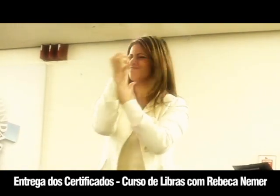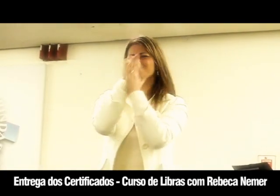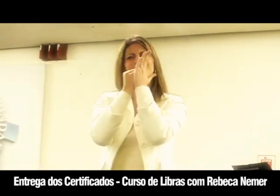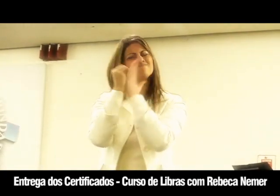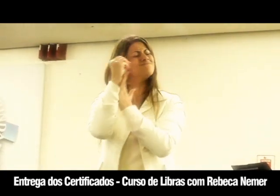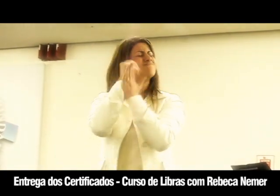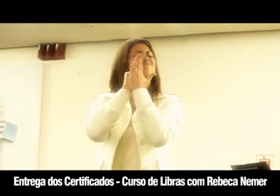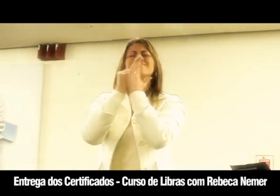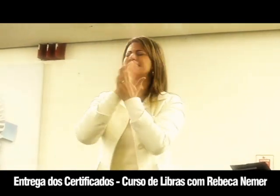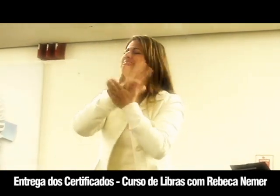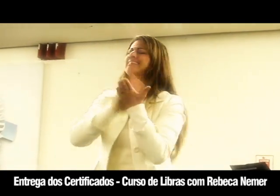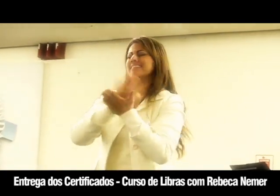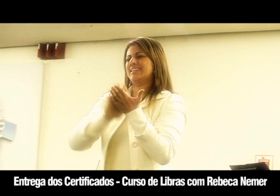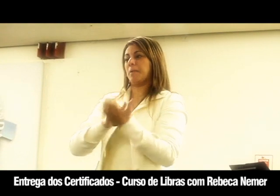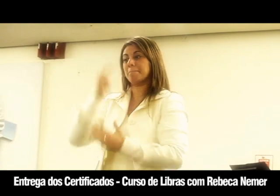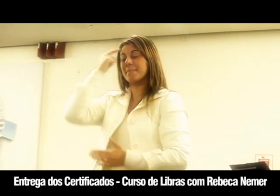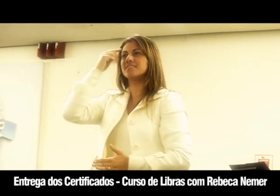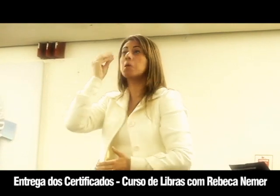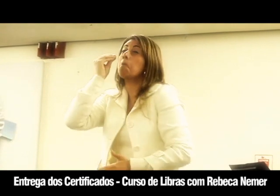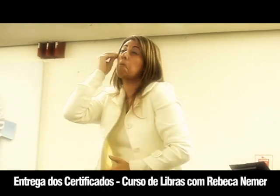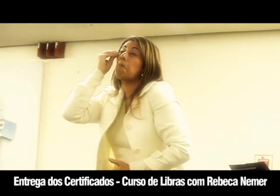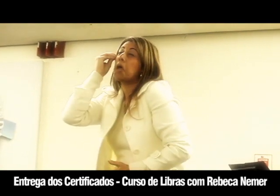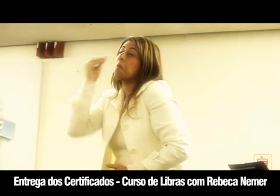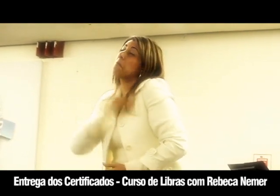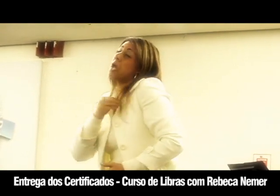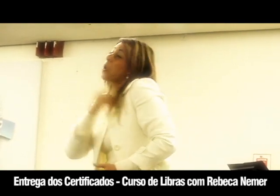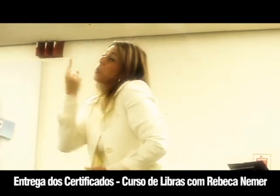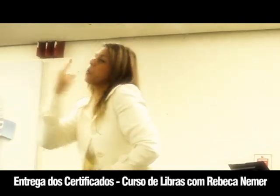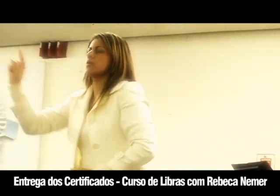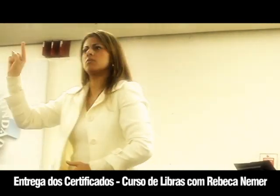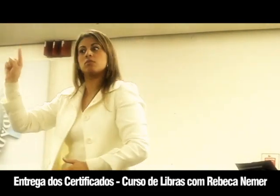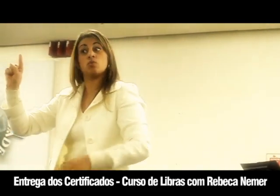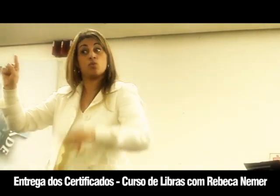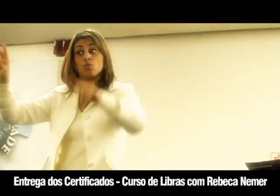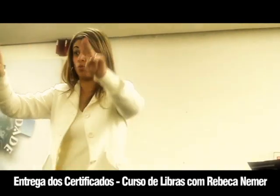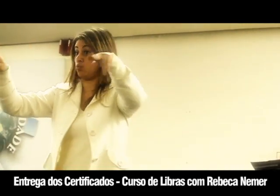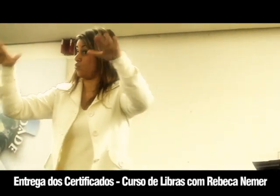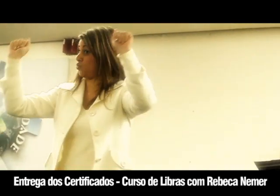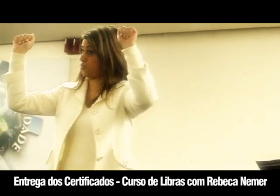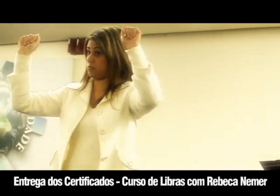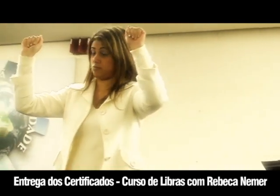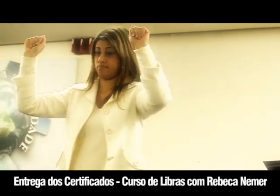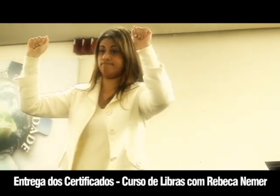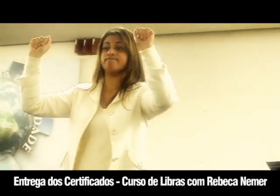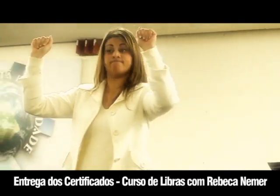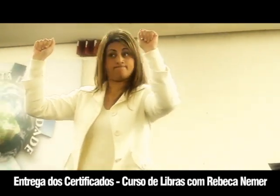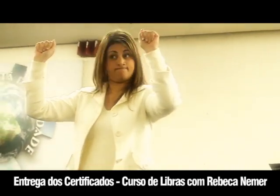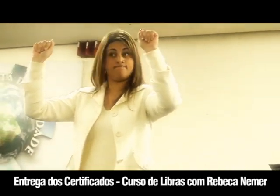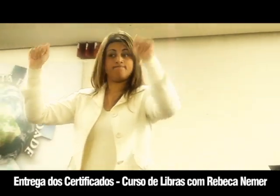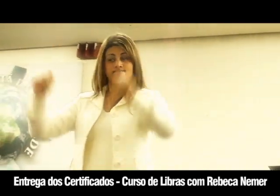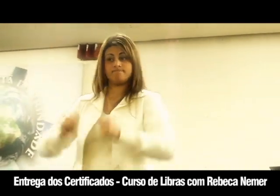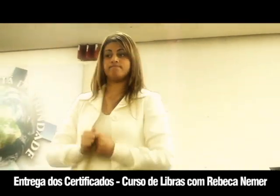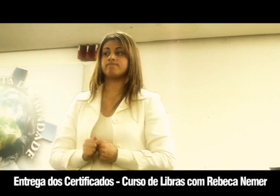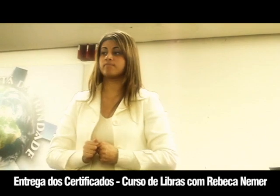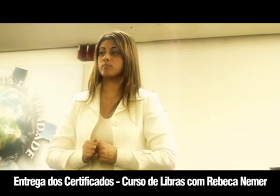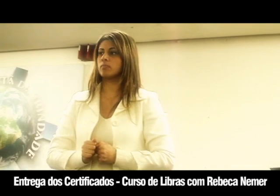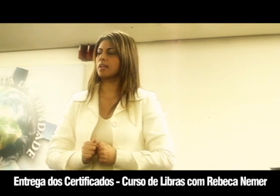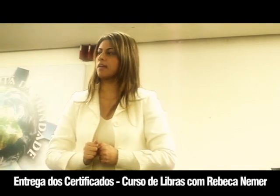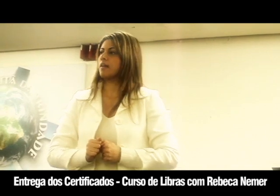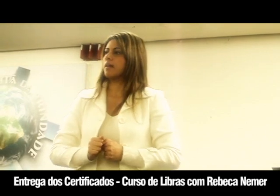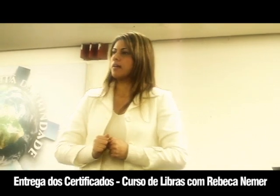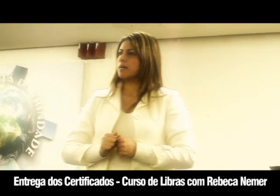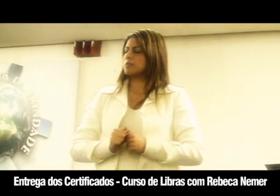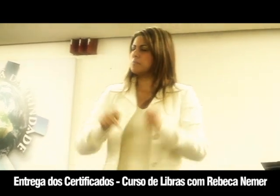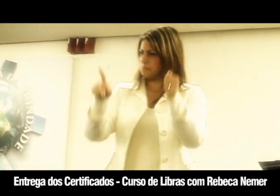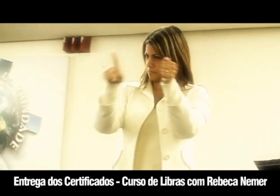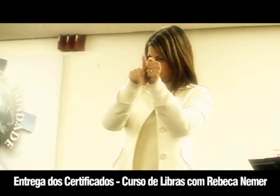experiência. Jesus nunca pecou. Aliás, Pedro diz que Jesus, em 1 Pedro